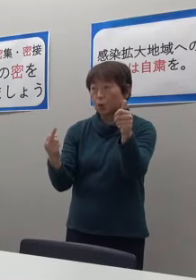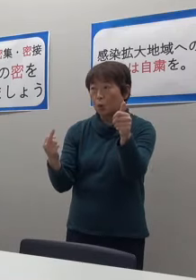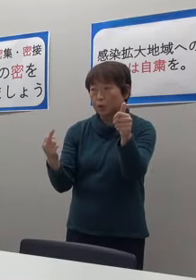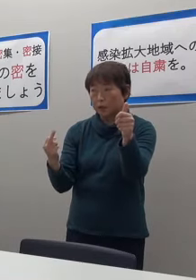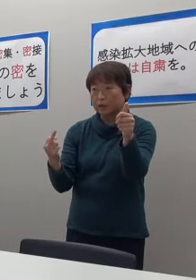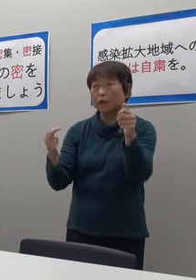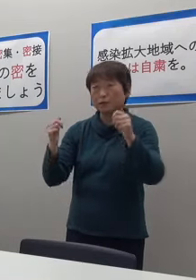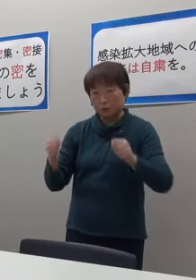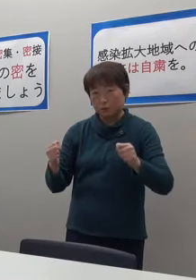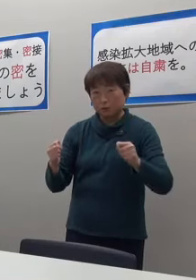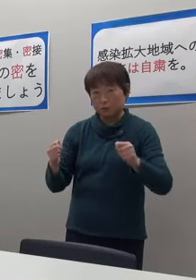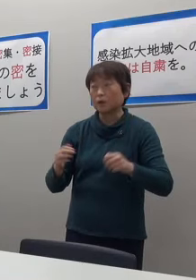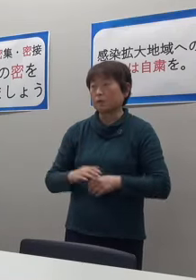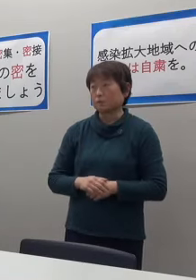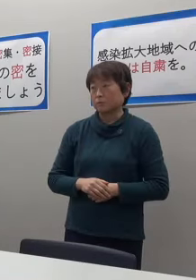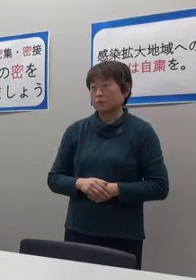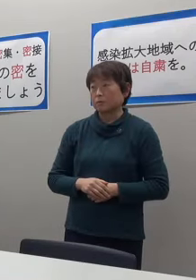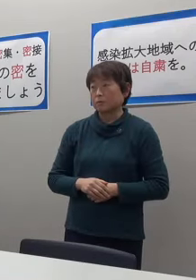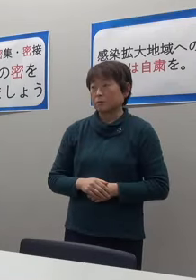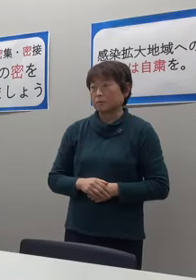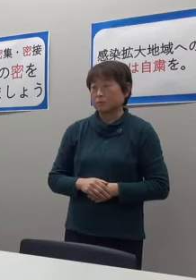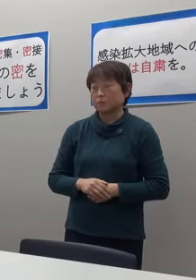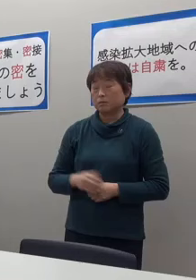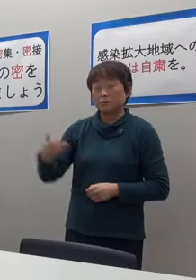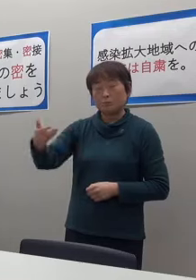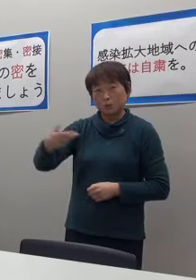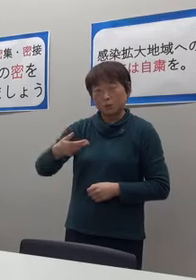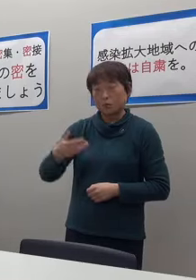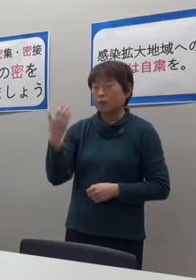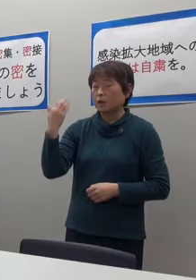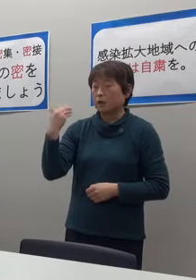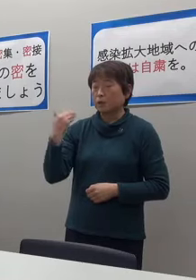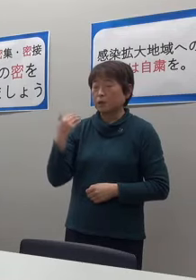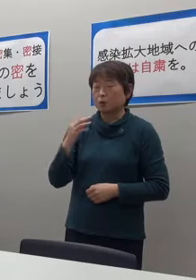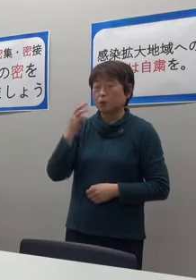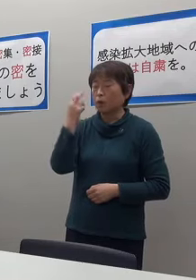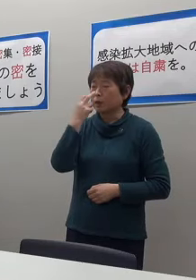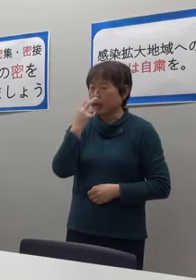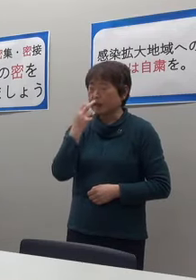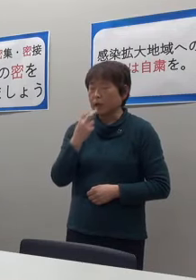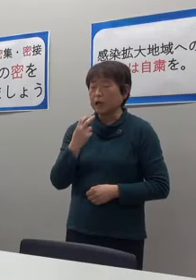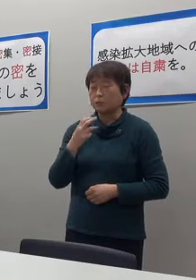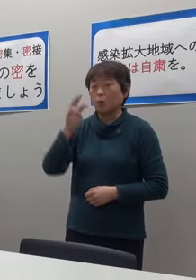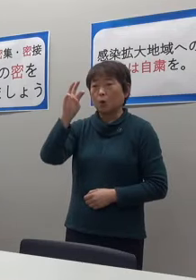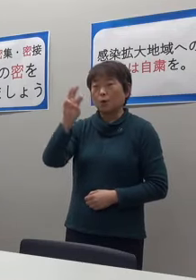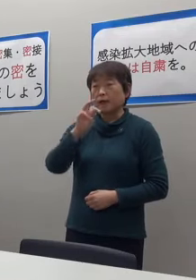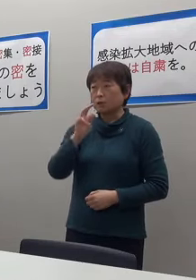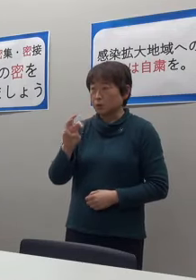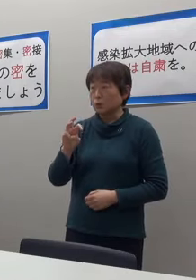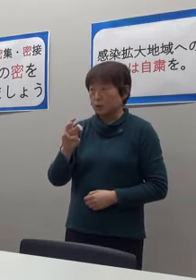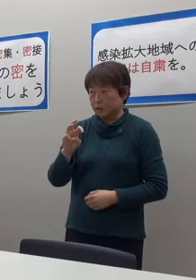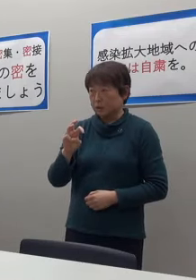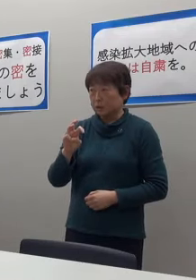あともう一つ。さっきの検査の32の内訳で、